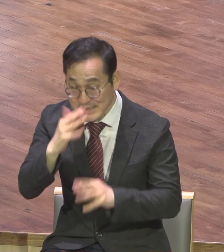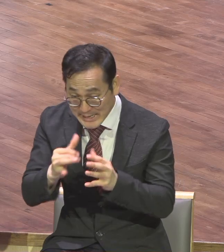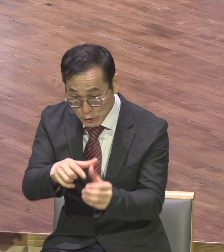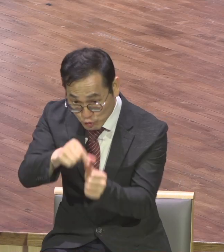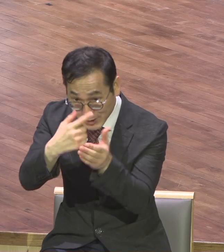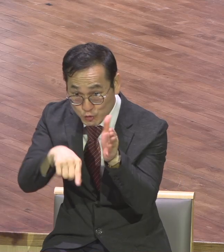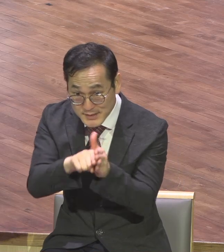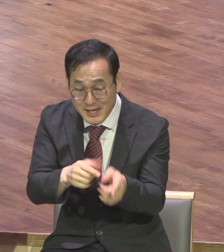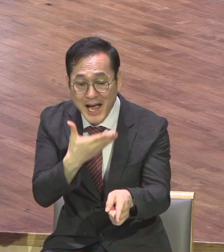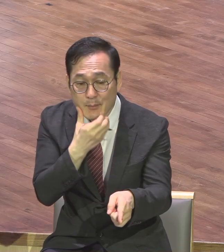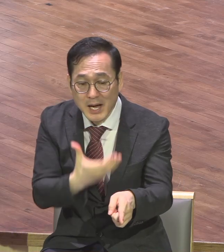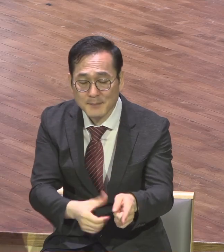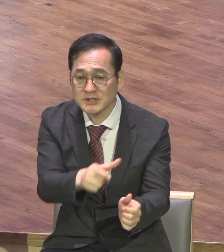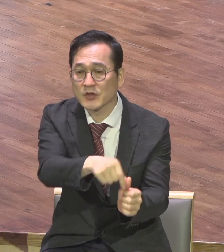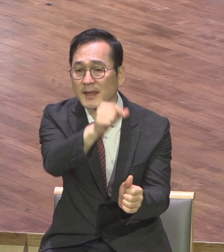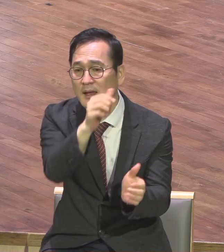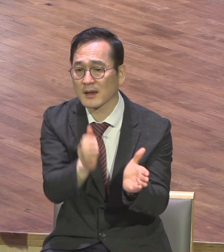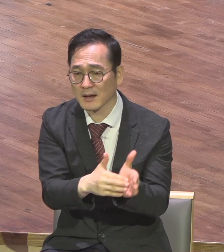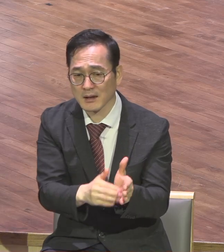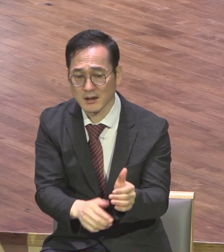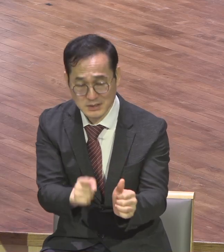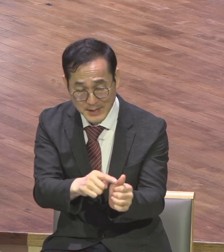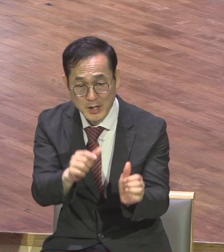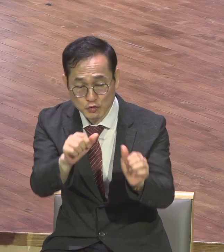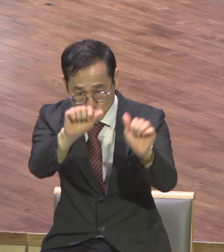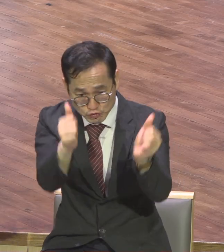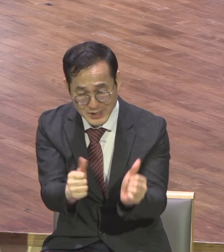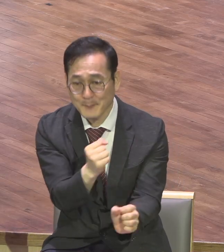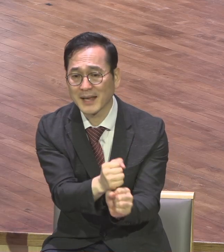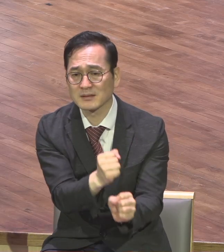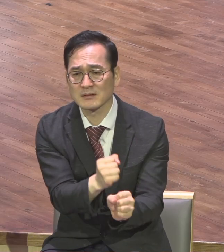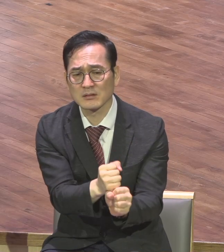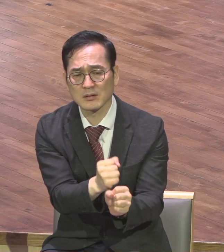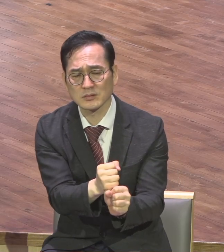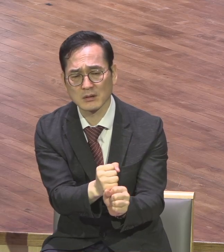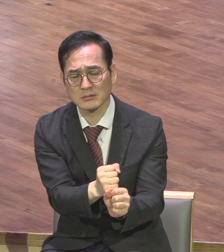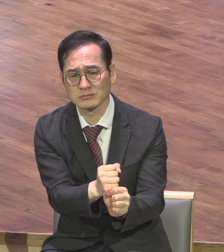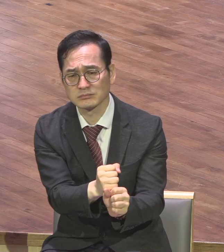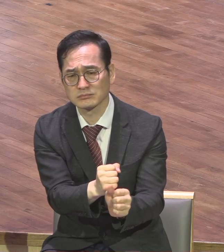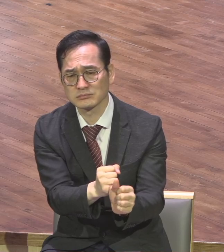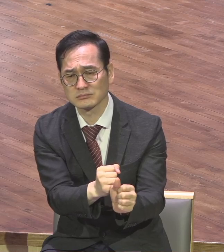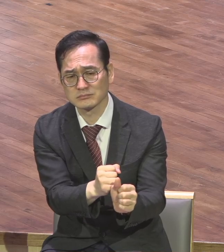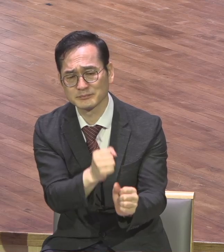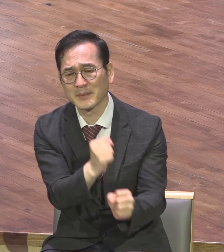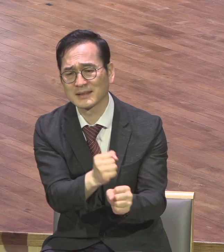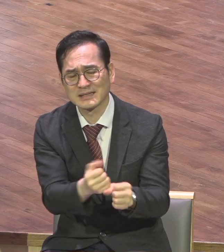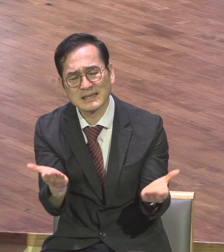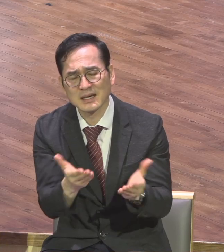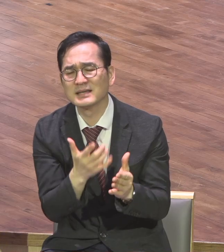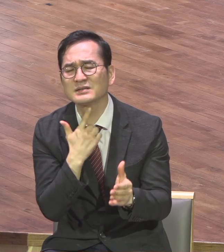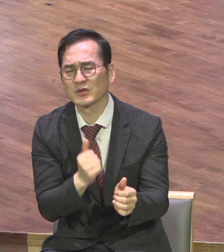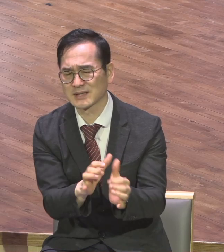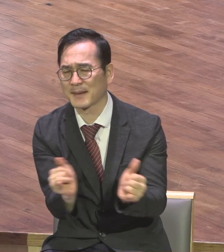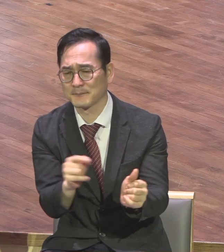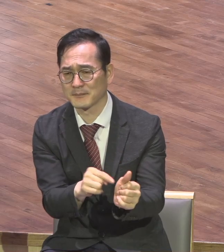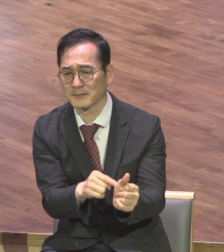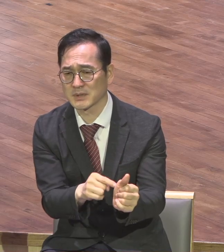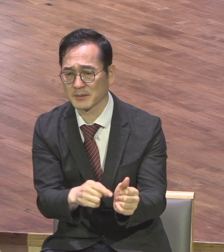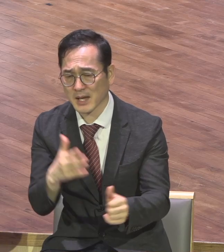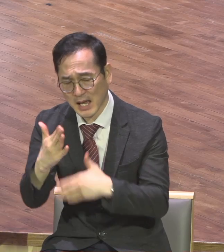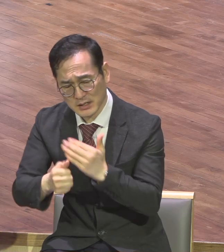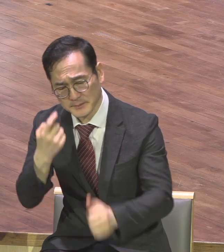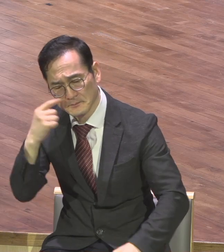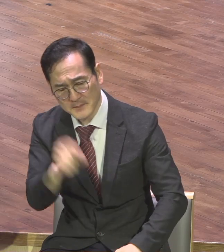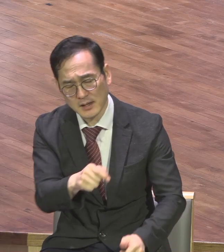우상 만들고 있는 사람이요. 그 사람이 무슨 하나님을 찾았습니까? 무슨 뭐 그런 거 없어요. 그냥 우상 만들고 그때 시대가